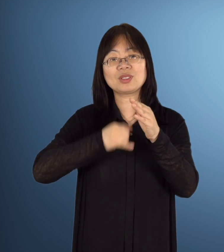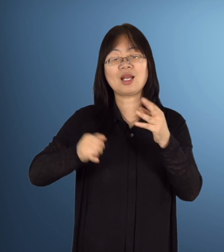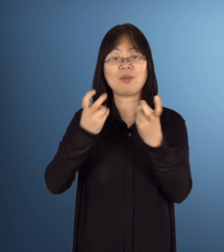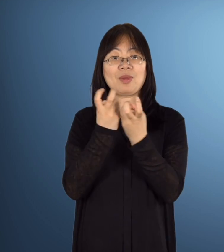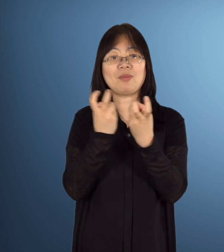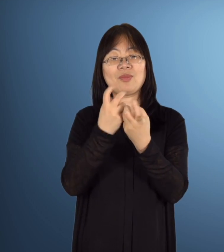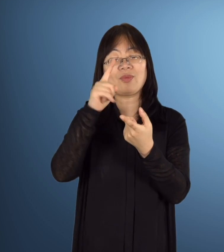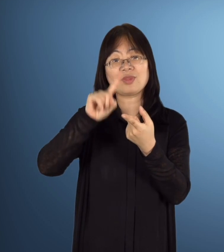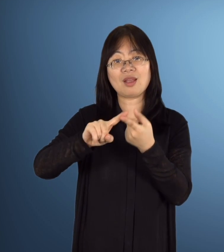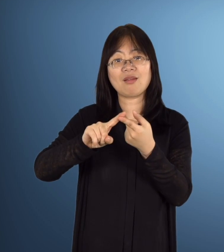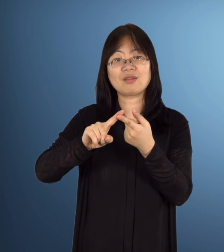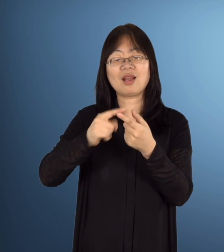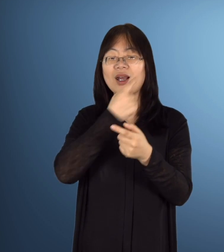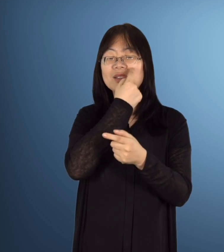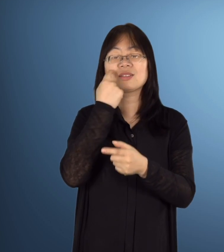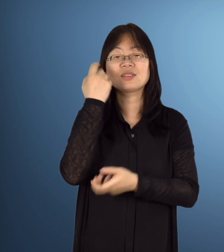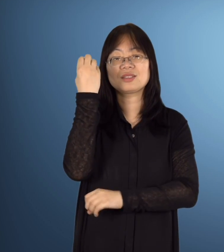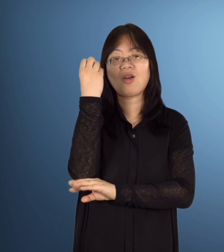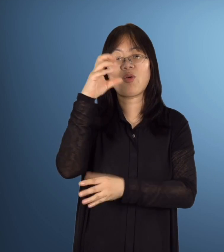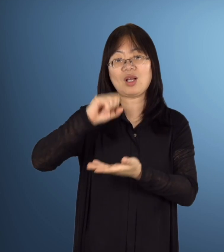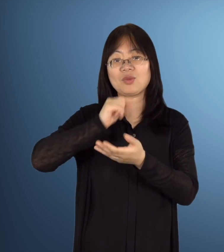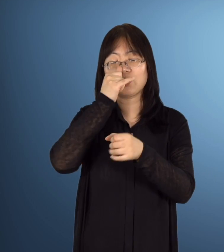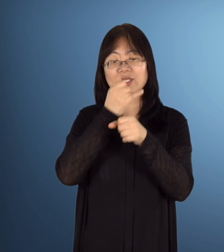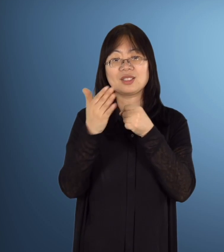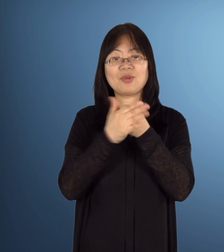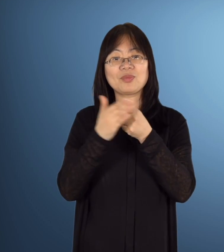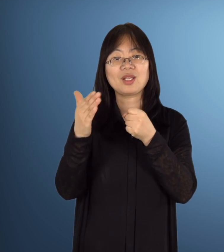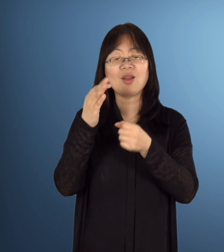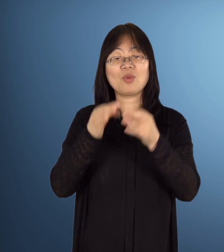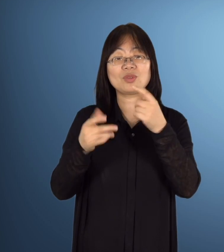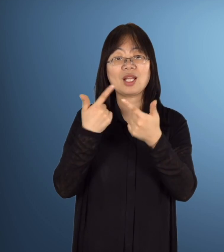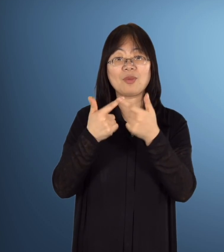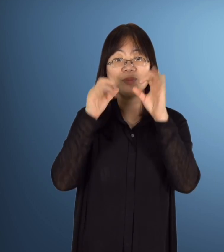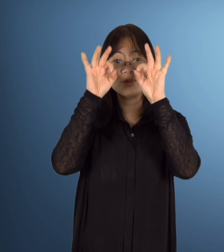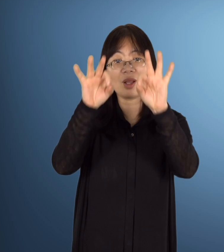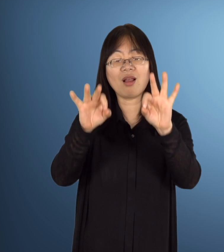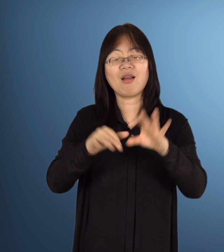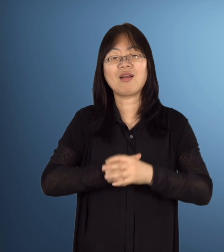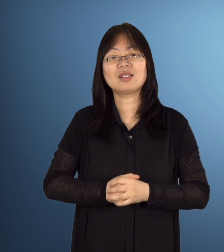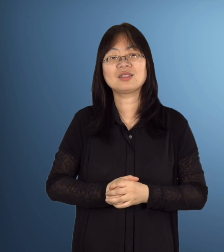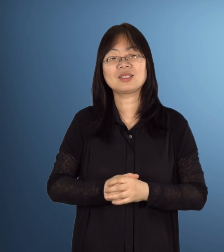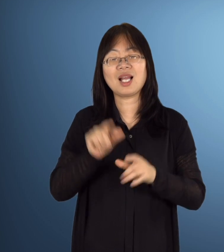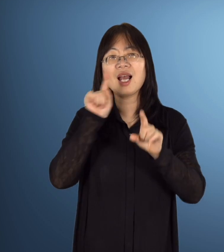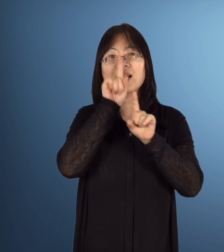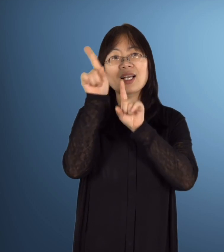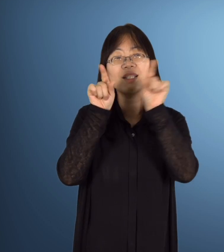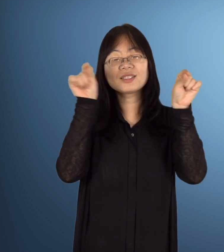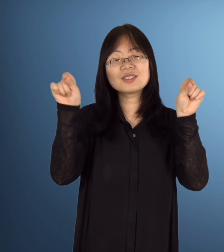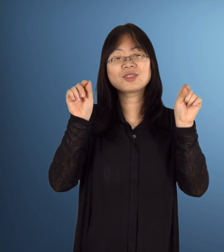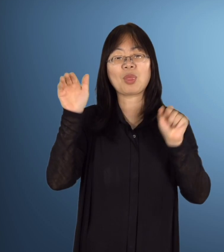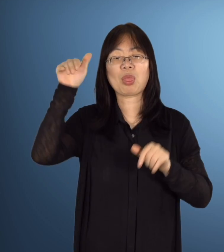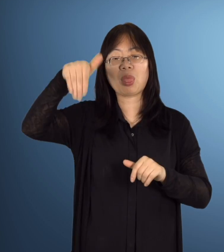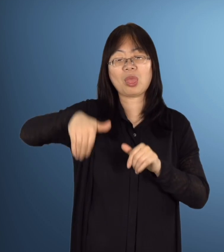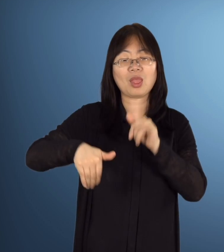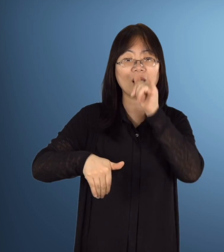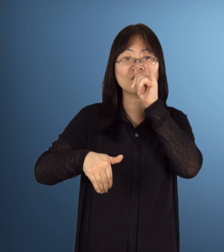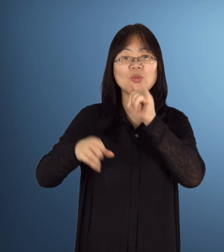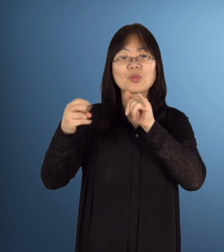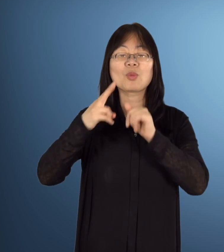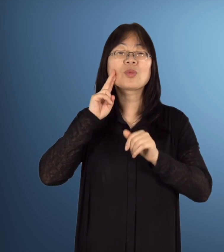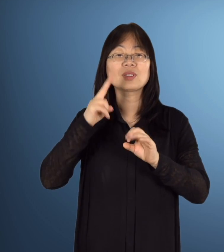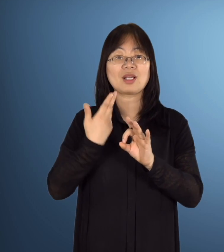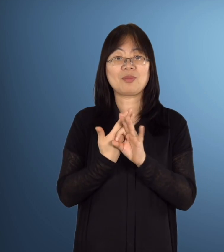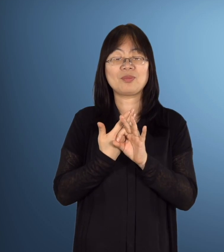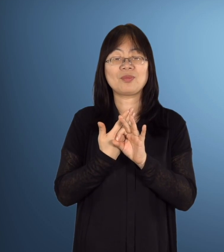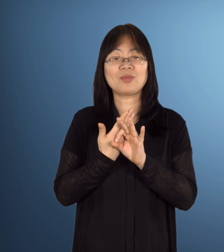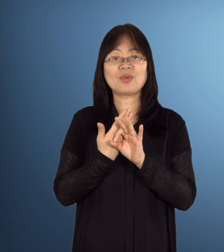농사법을 근거로 둡니다. 포도나무라는 것은 가지들이 구부러져 있고